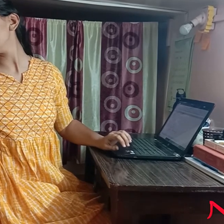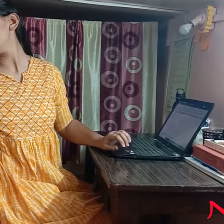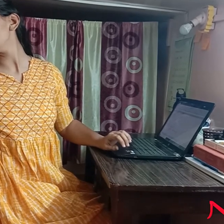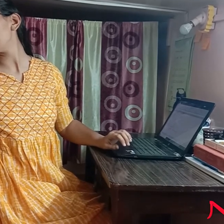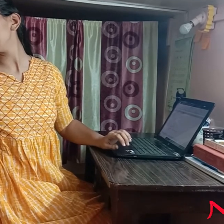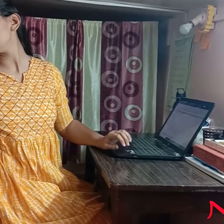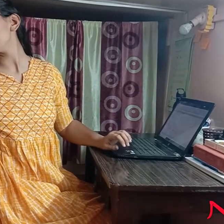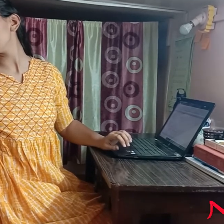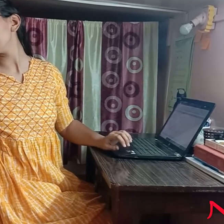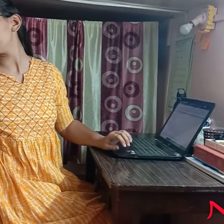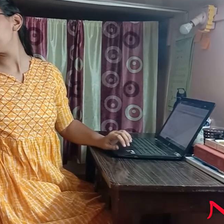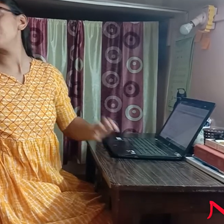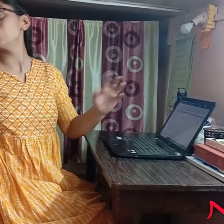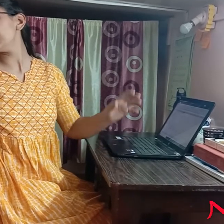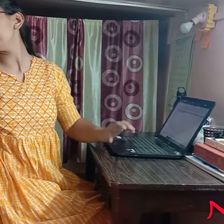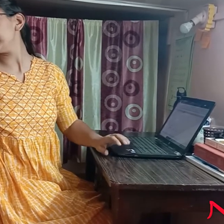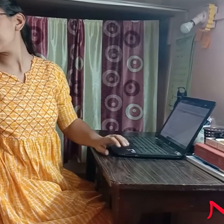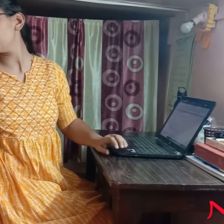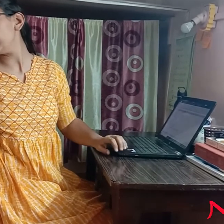लो वहाँ पे चिप्स और फ्रूटी पड़ी है वो ले लो